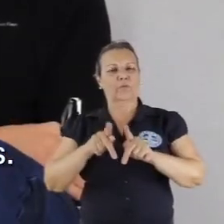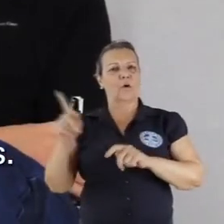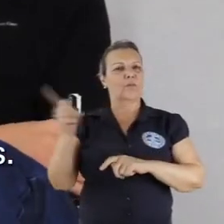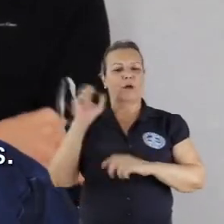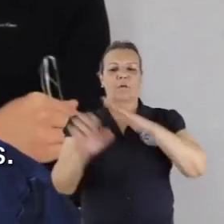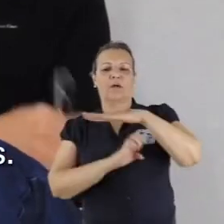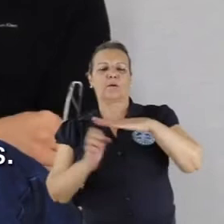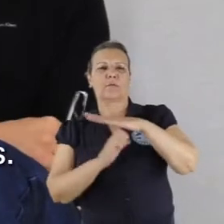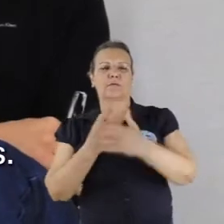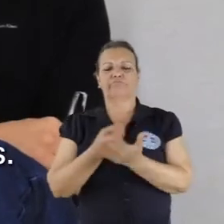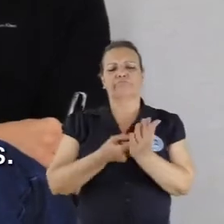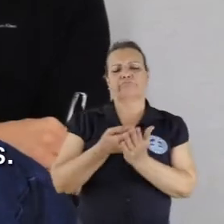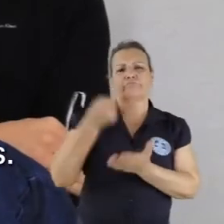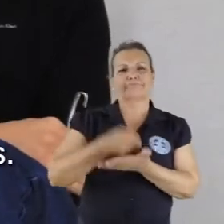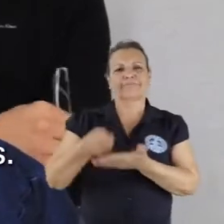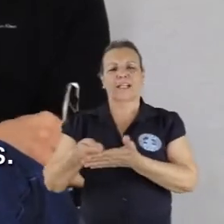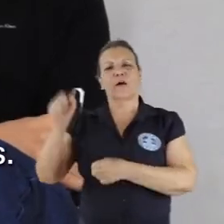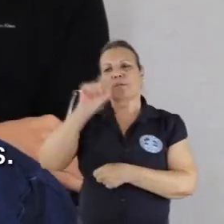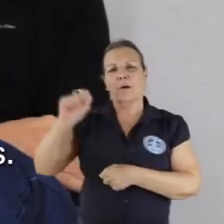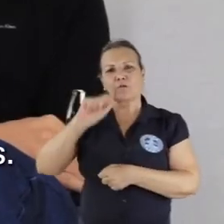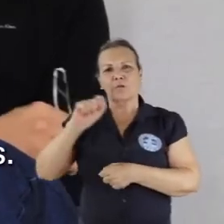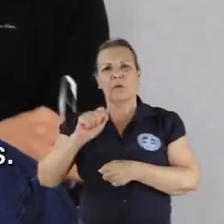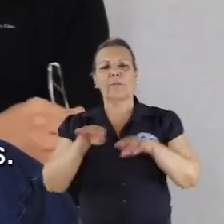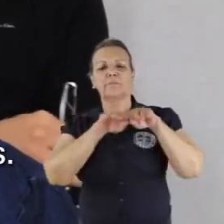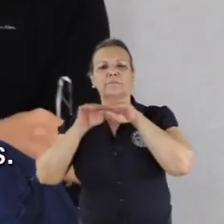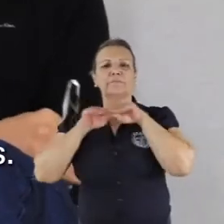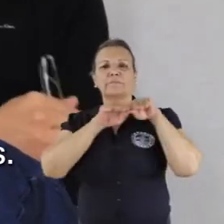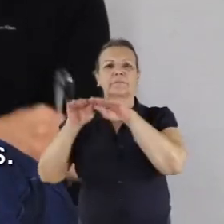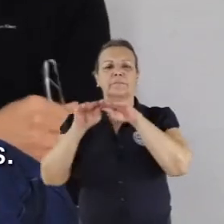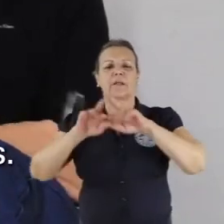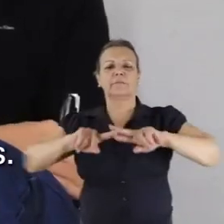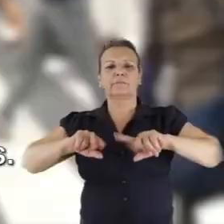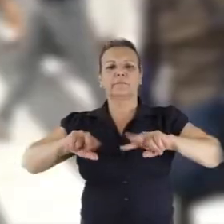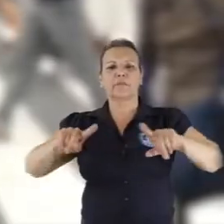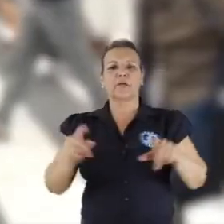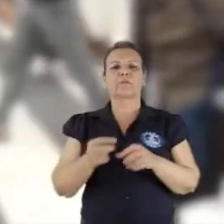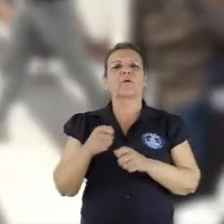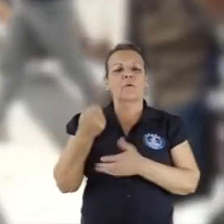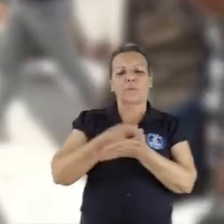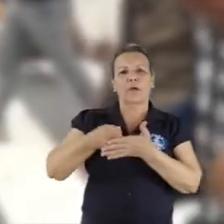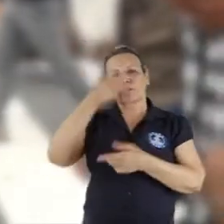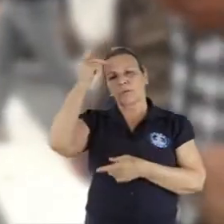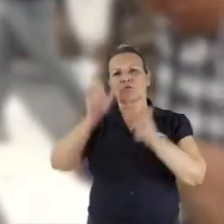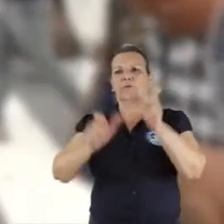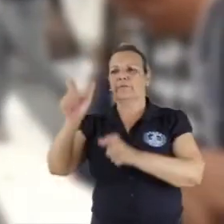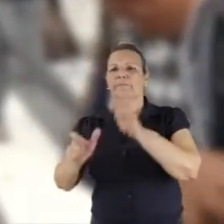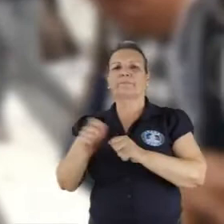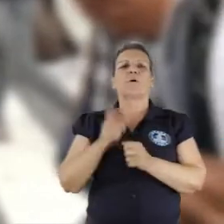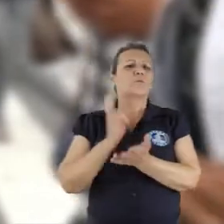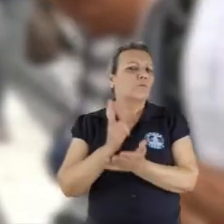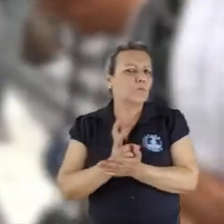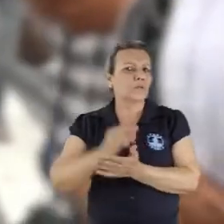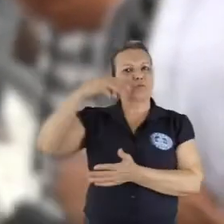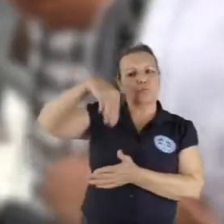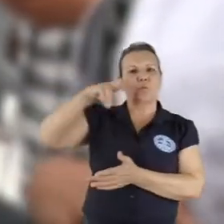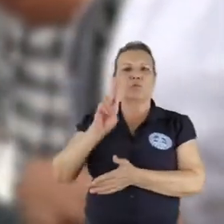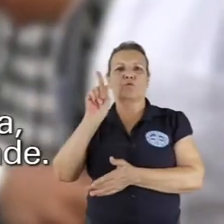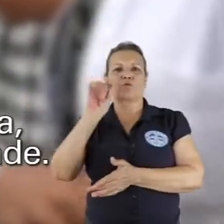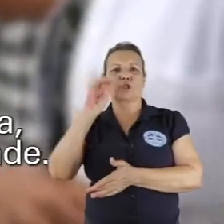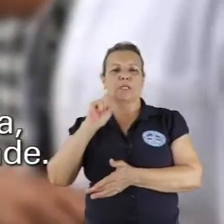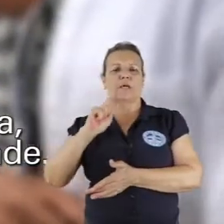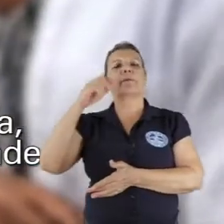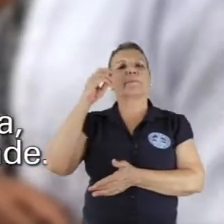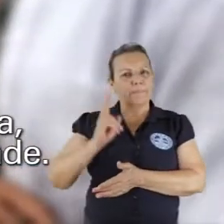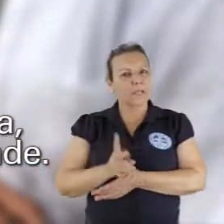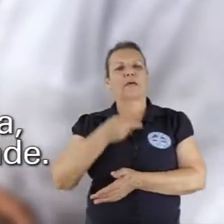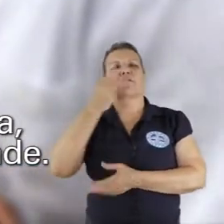lucros, é uma instituição para equalizar as diferenças que acometem as pessoas. E o mesmo Mujica ainda diz que o